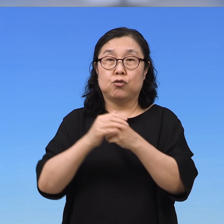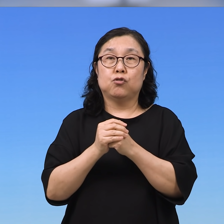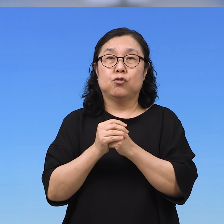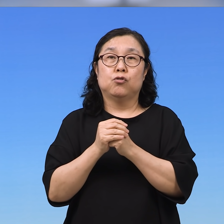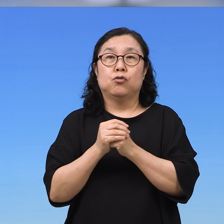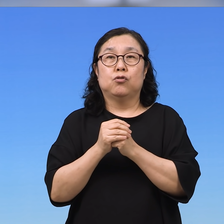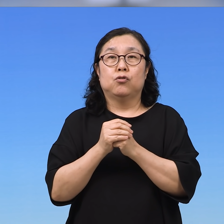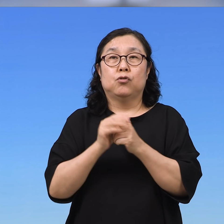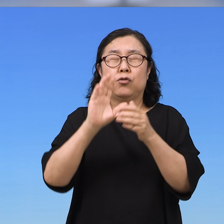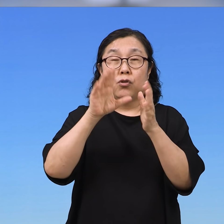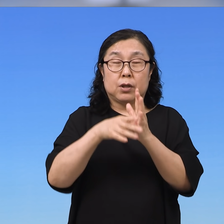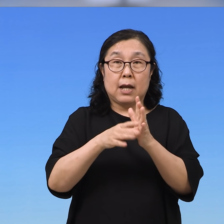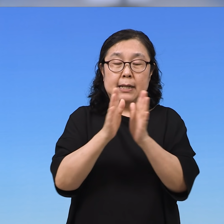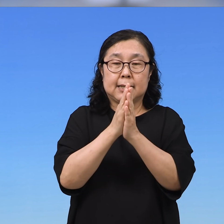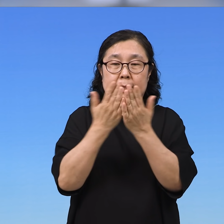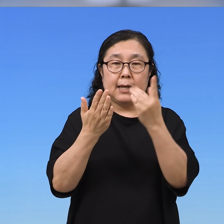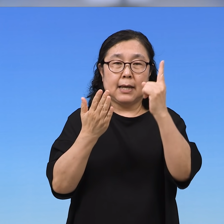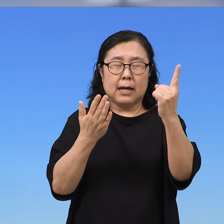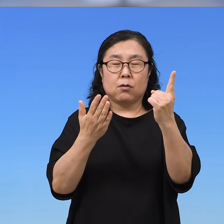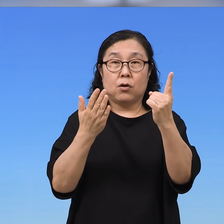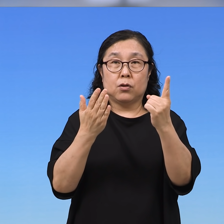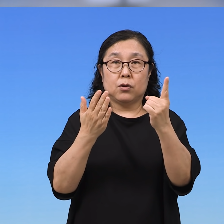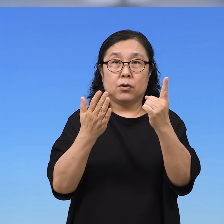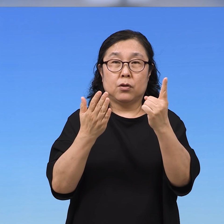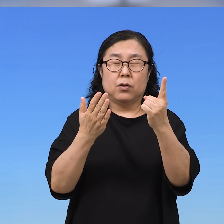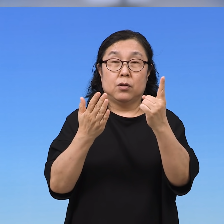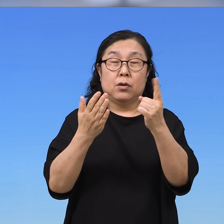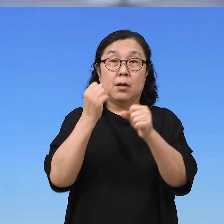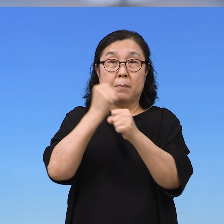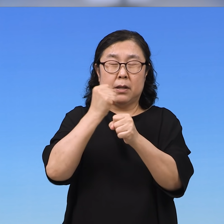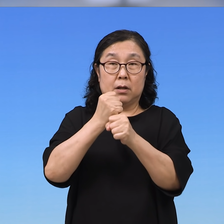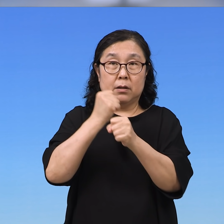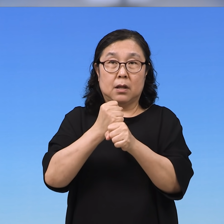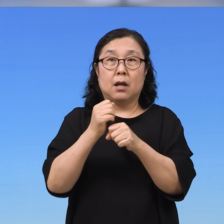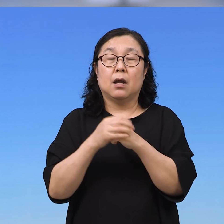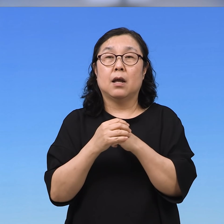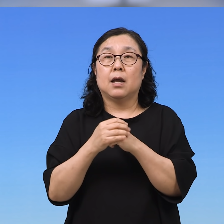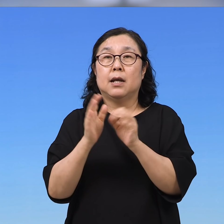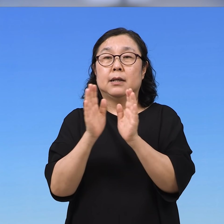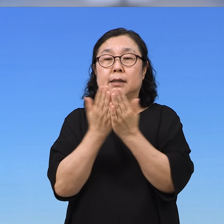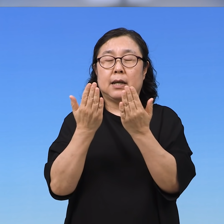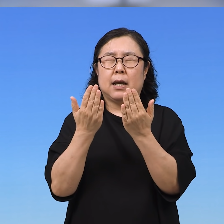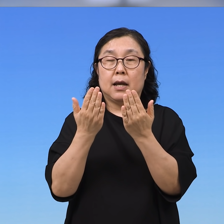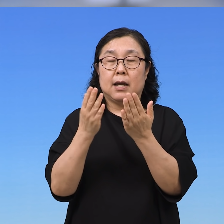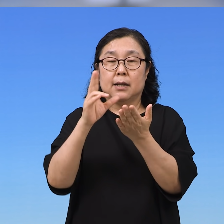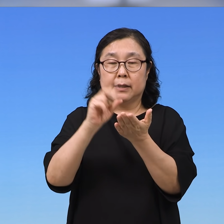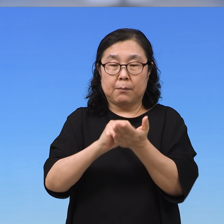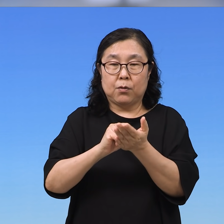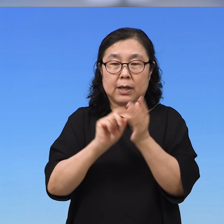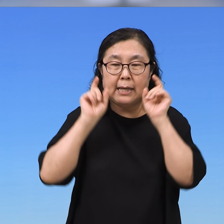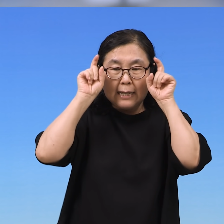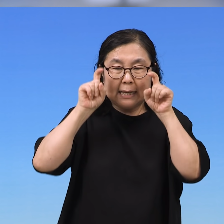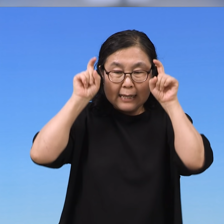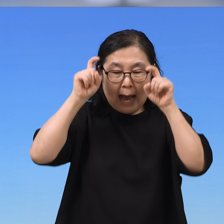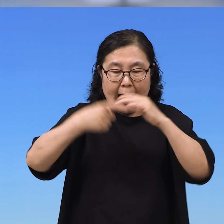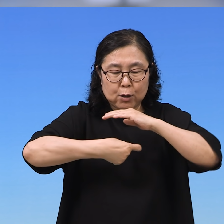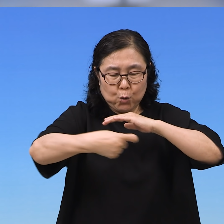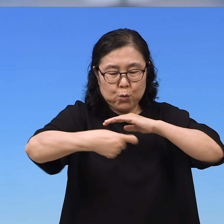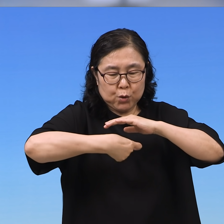개척하고 한 달 있다가 책이 한 권 나왔는데, 외국 사람이 쓴 책으로 기억합니다. 책 제목이